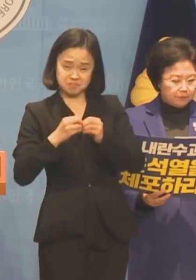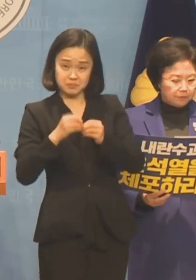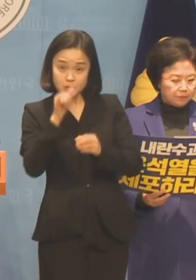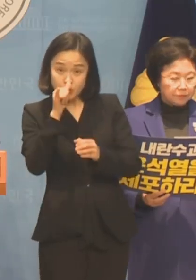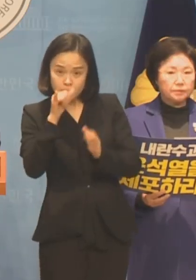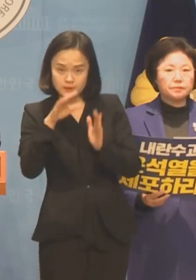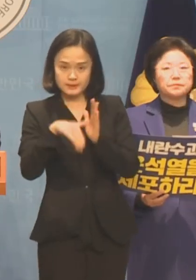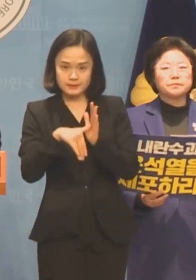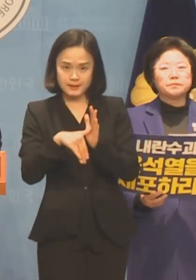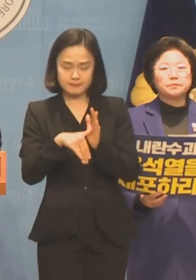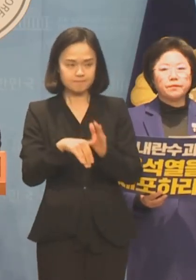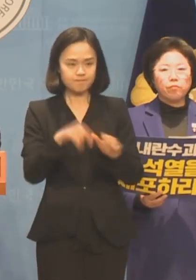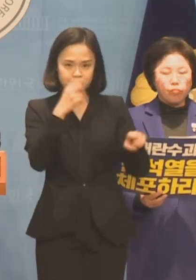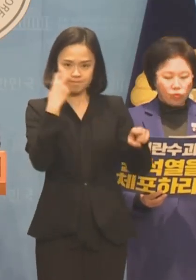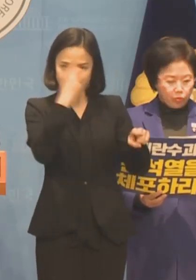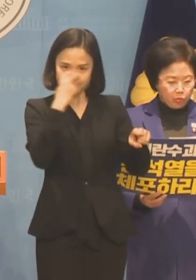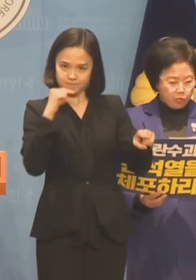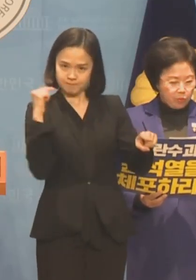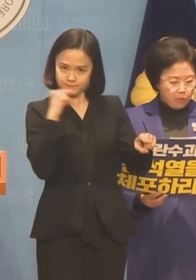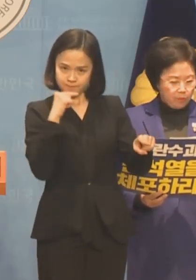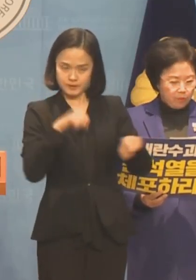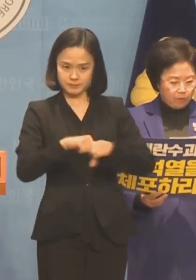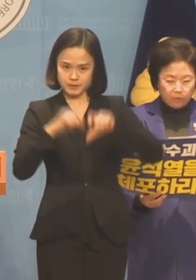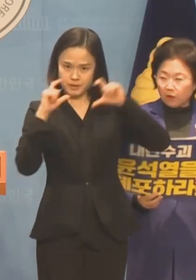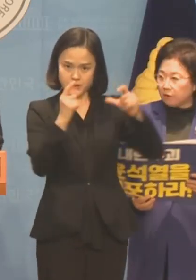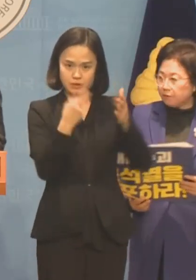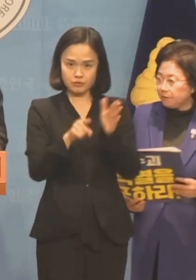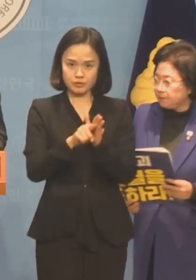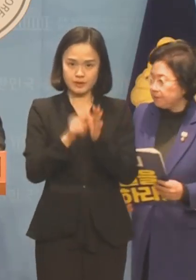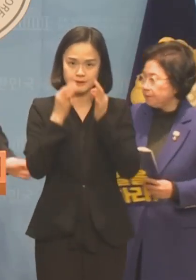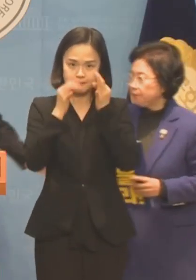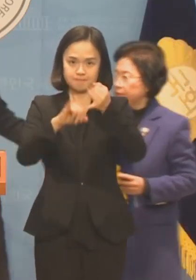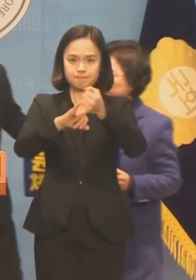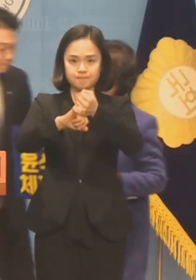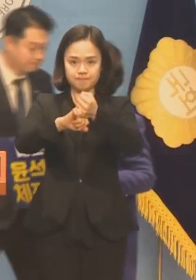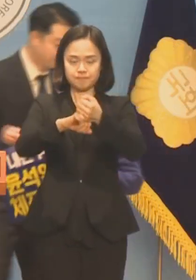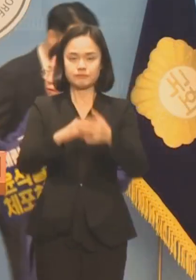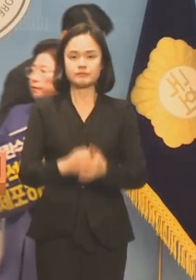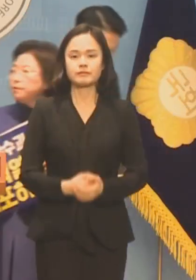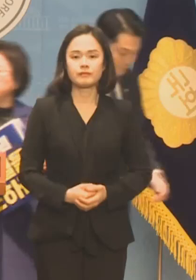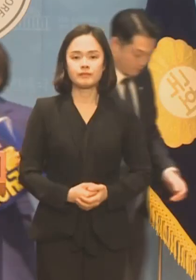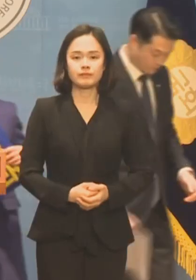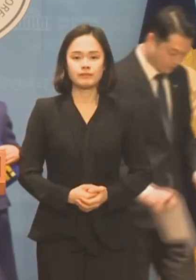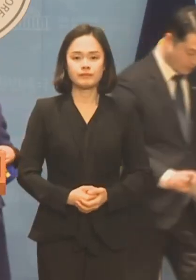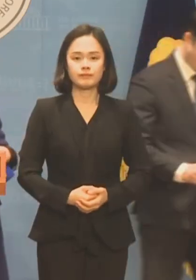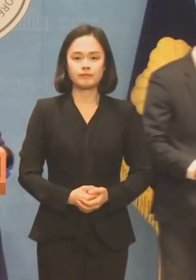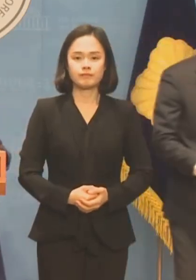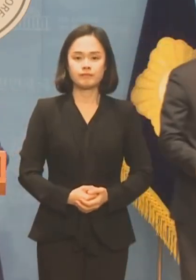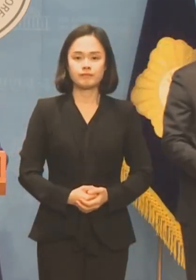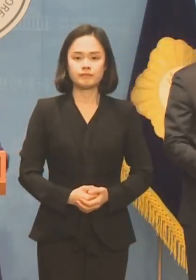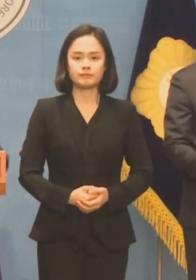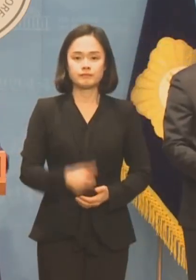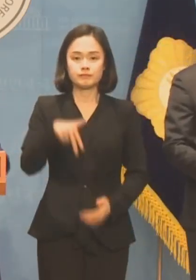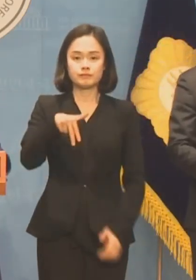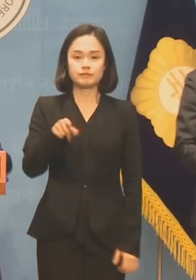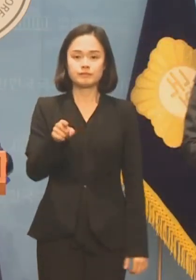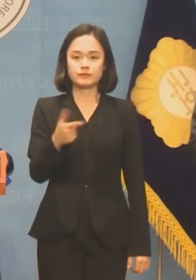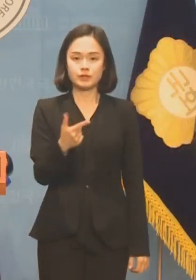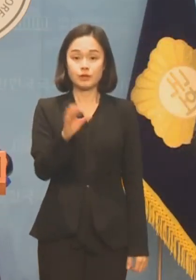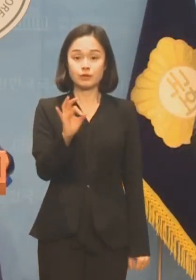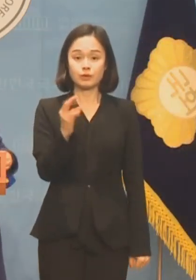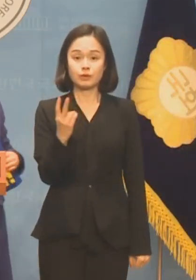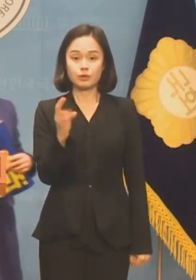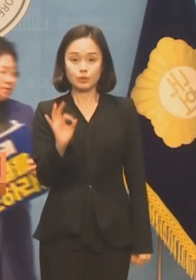여론 환경을 조성하기 위해 최선을 다하겠습니다. 네, 이상입니다. 네, 다음으로 전영기 의원의